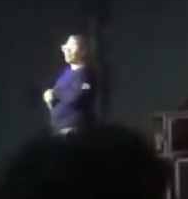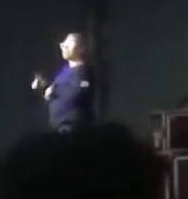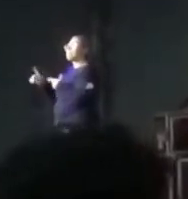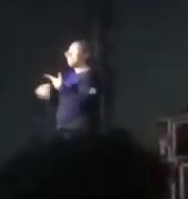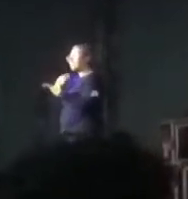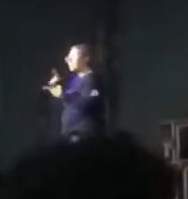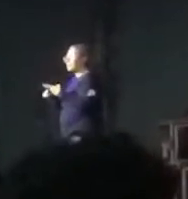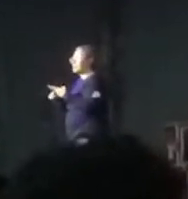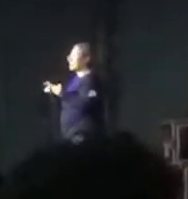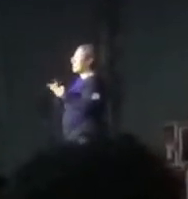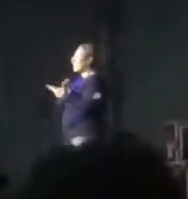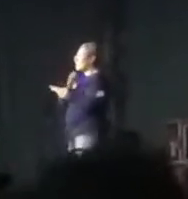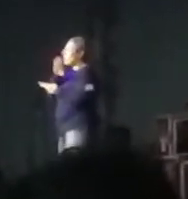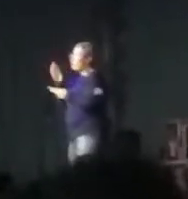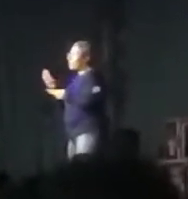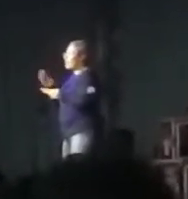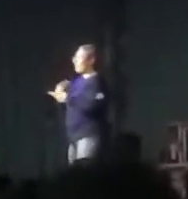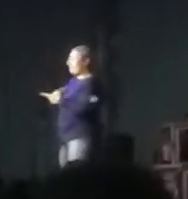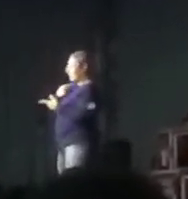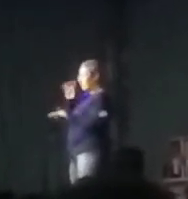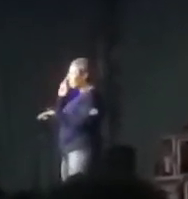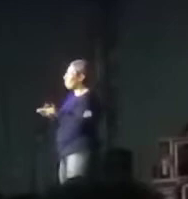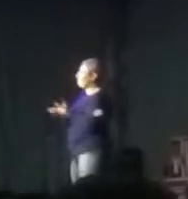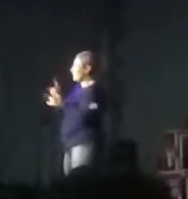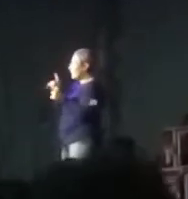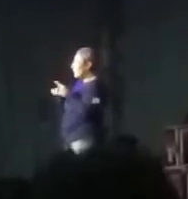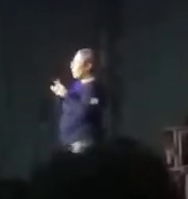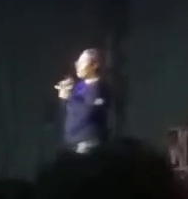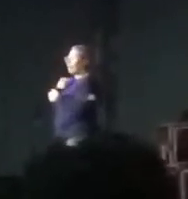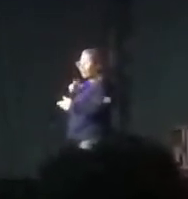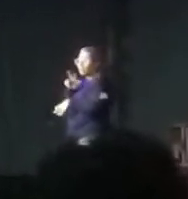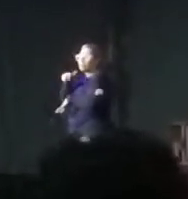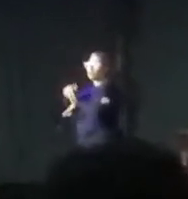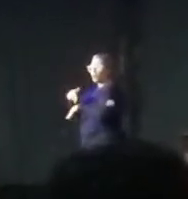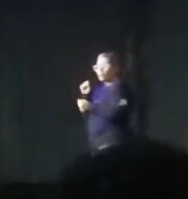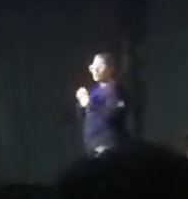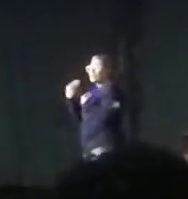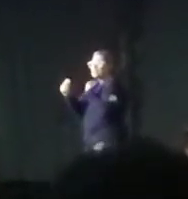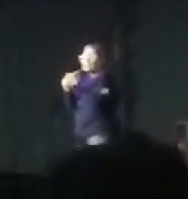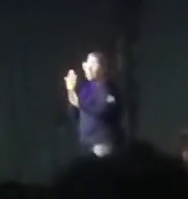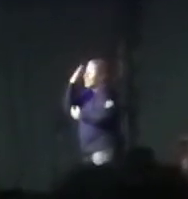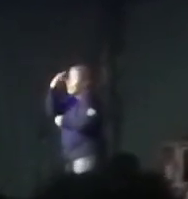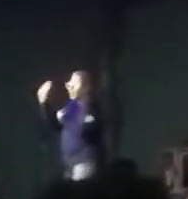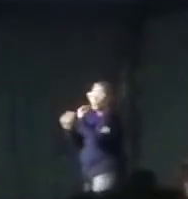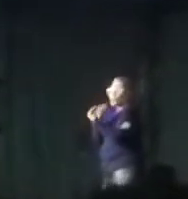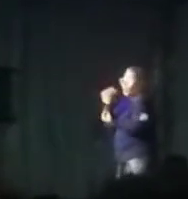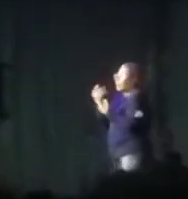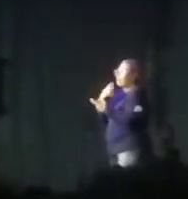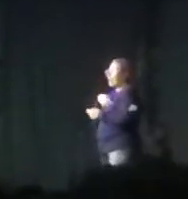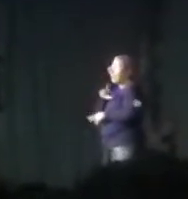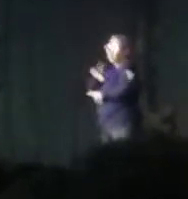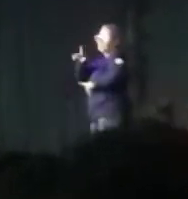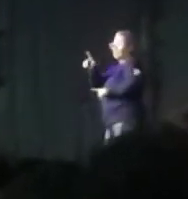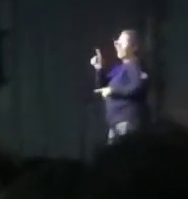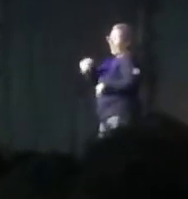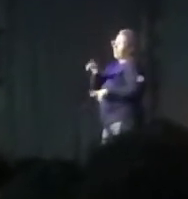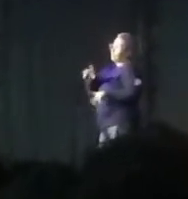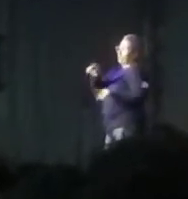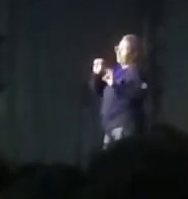E fui para a vida real deles também, fiz plantão com eles, queria entender se era muito diferente. É,